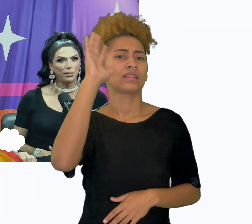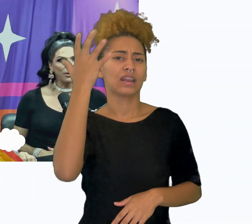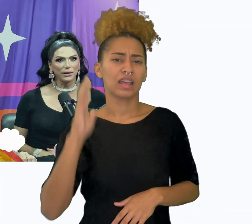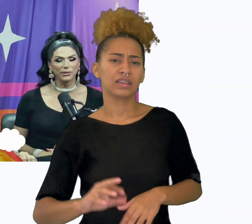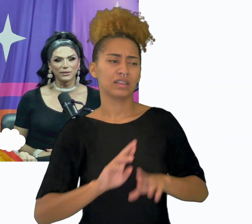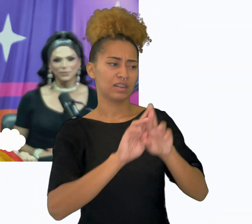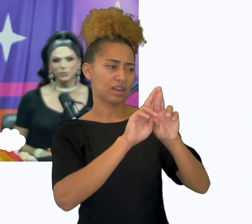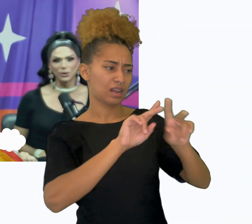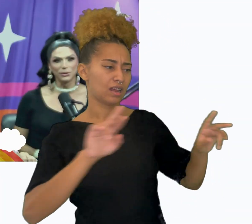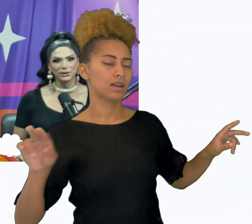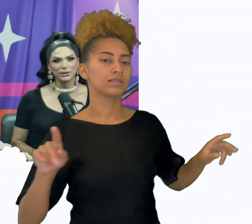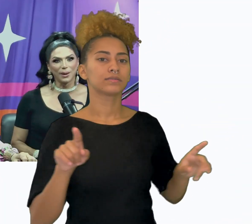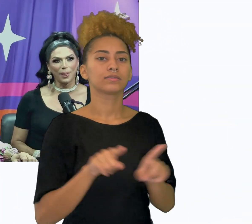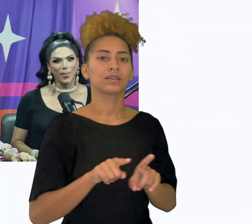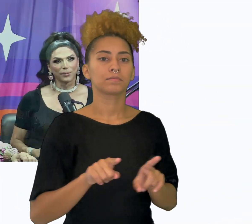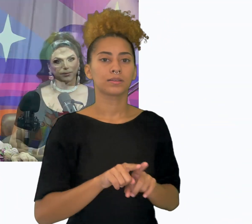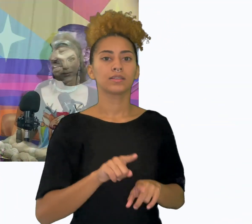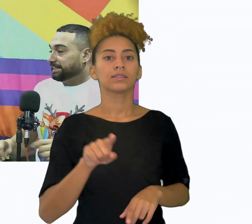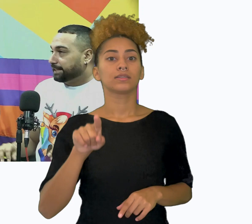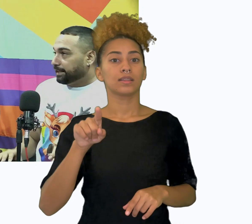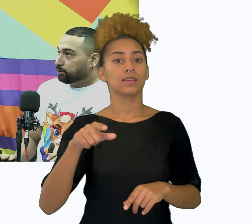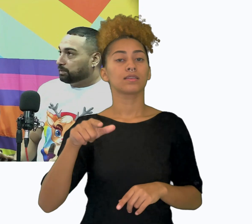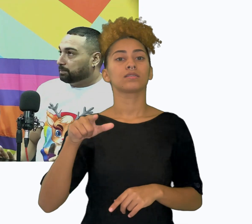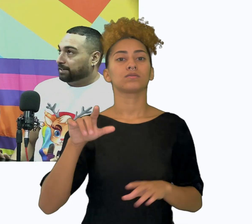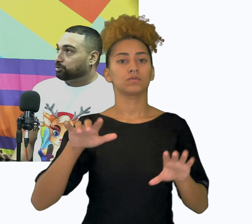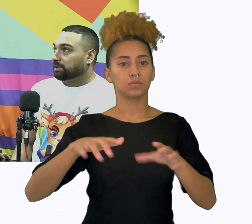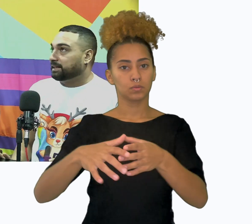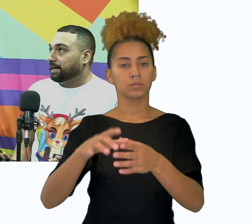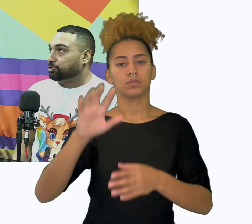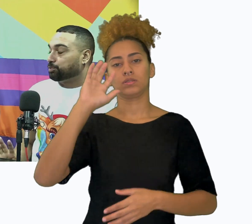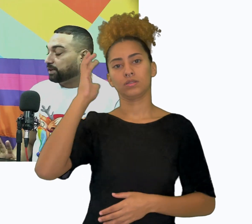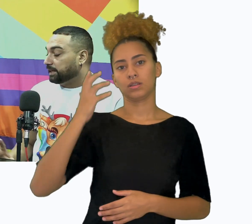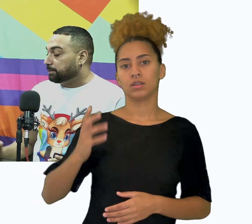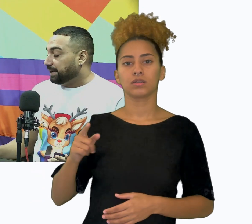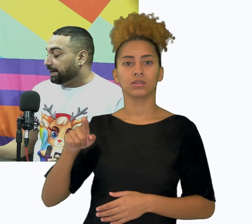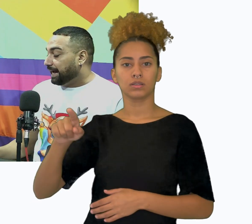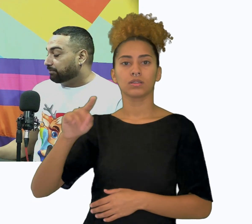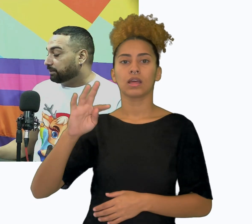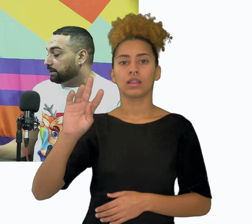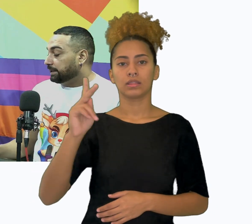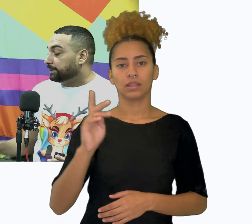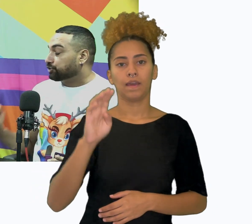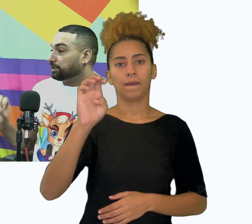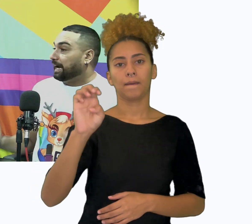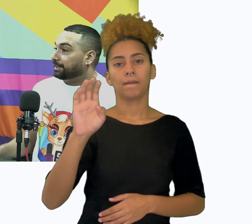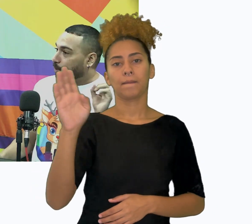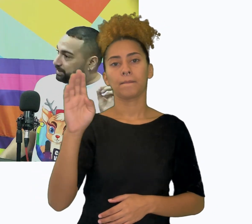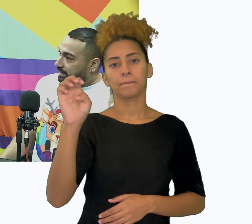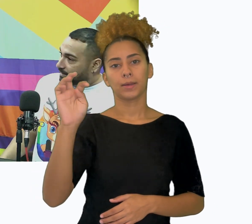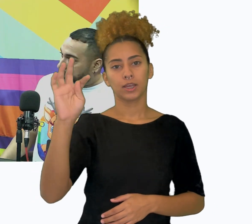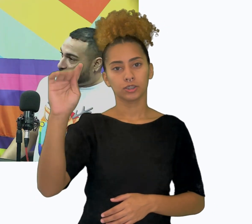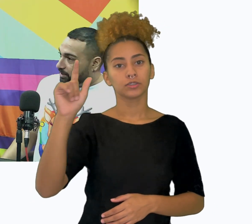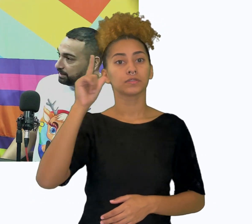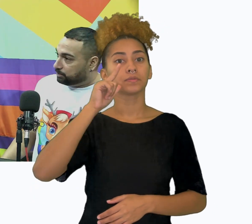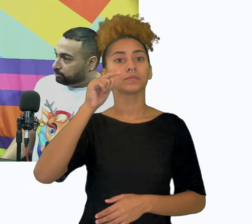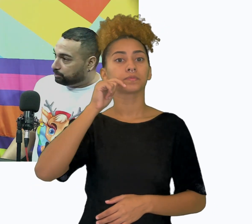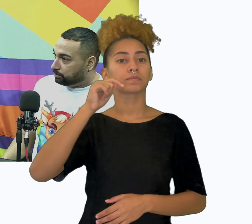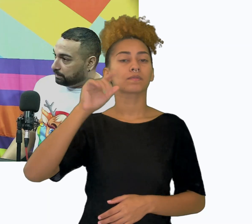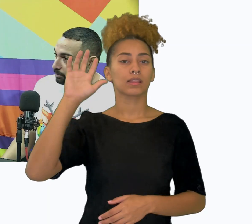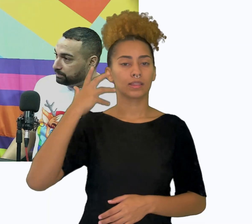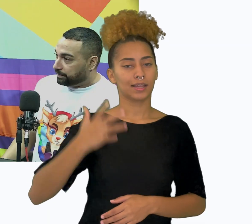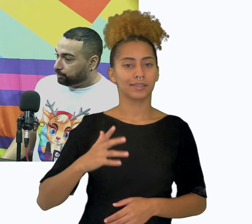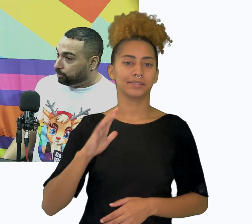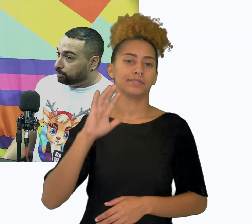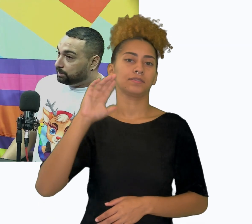no palco aí fazendo show. E o The Best of Drag, ele tem uma particularidade, porque ele tinha a top drag que tinha ganho no